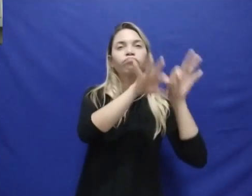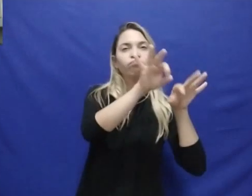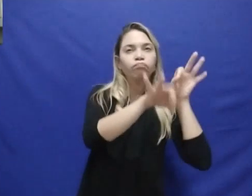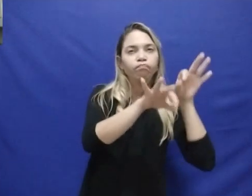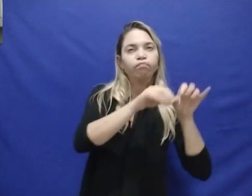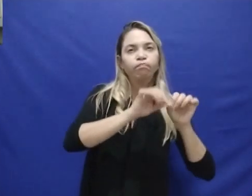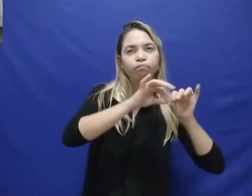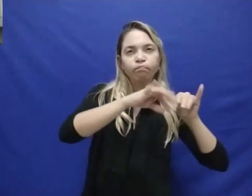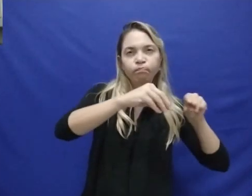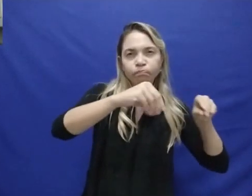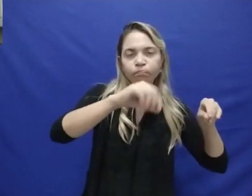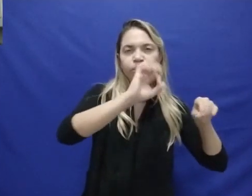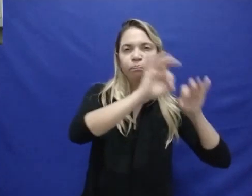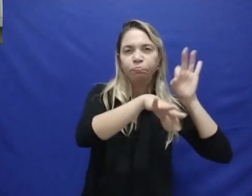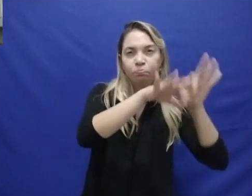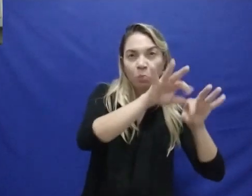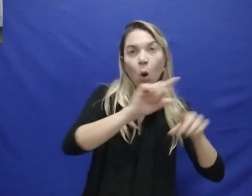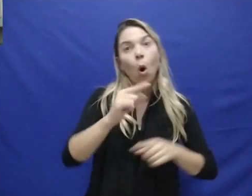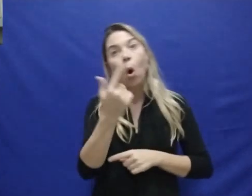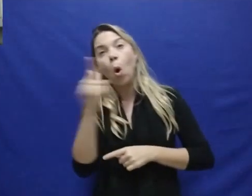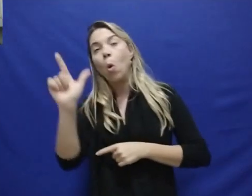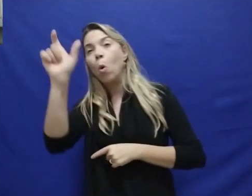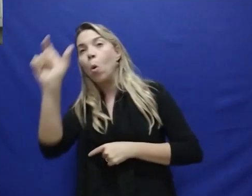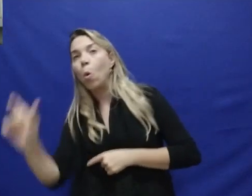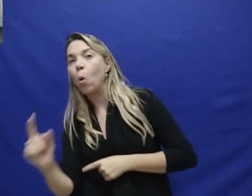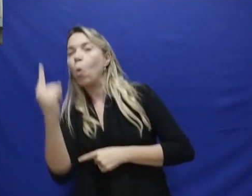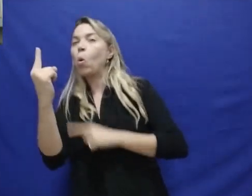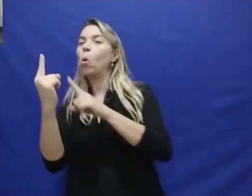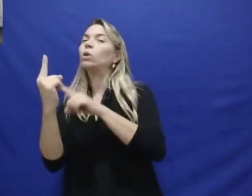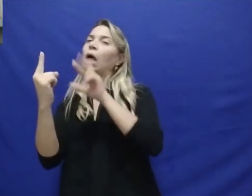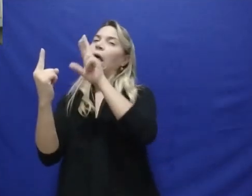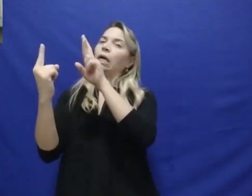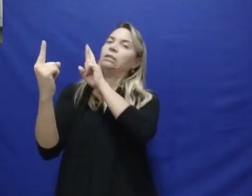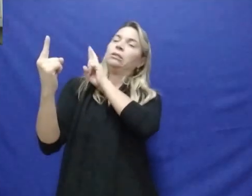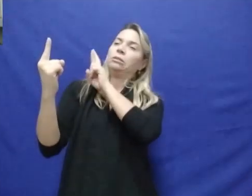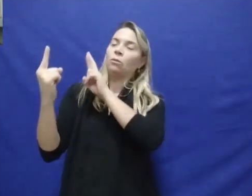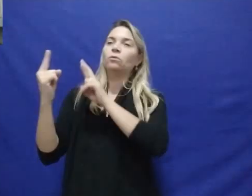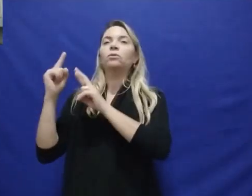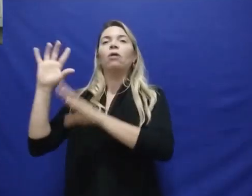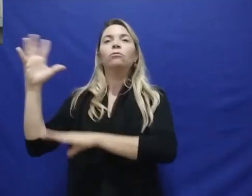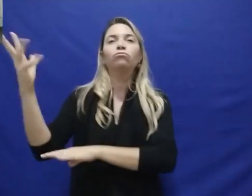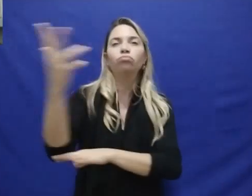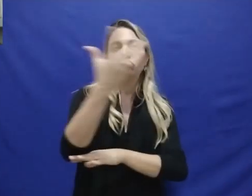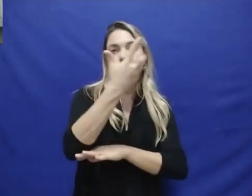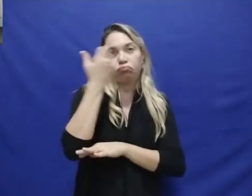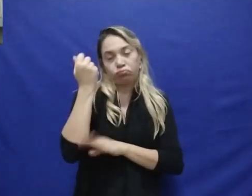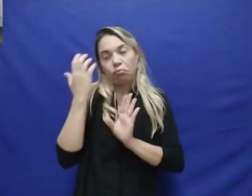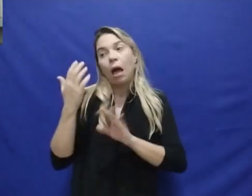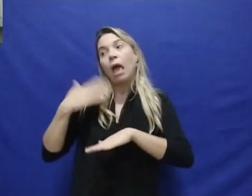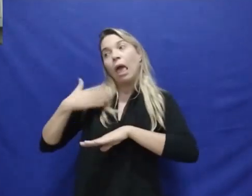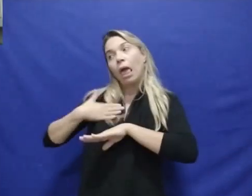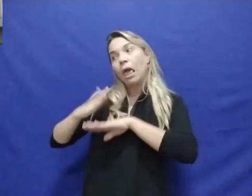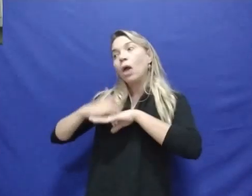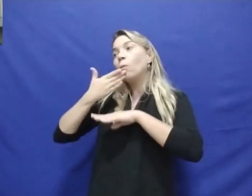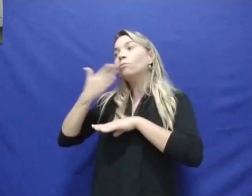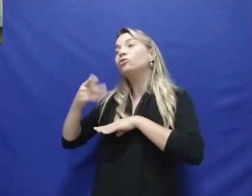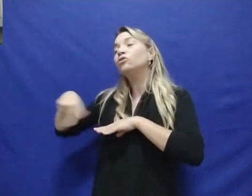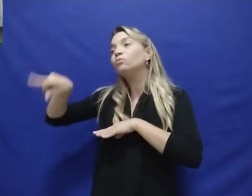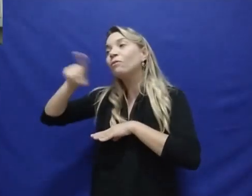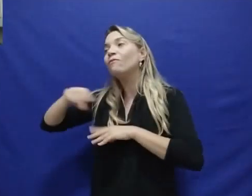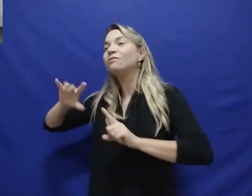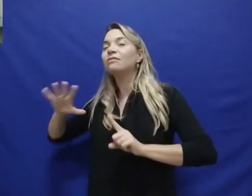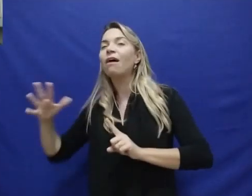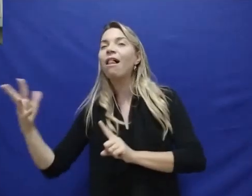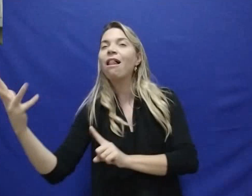ditado, um é o semeador e outro é o ceifeiro. Eu vos enviei para ceifar o que não